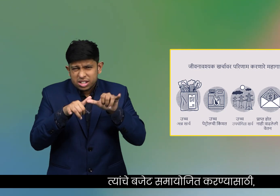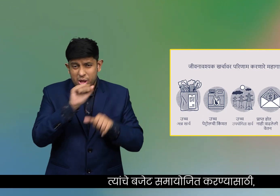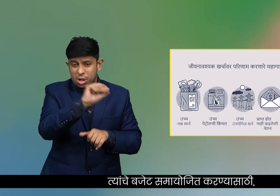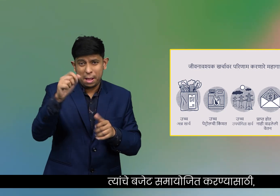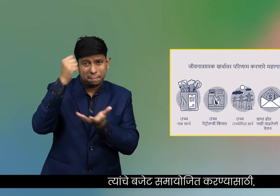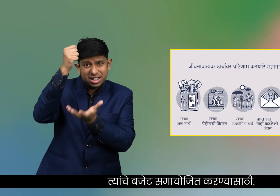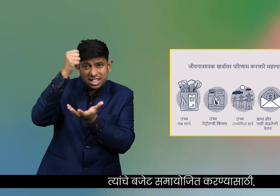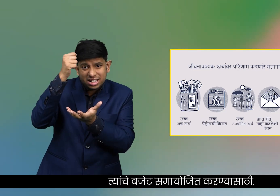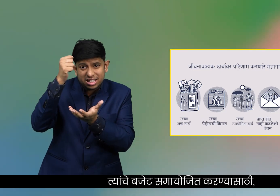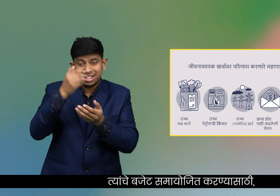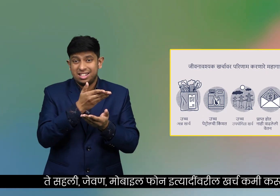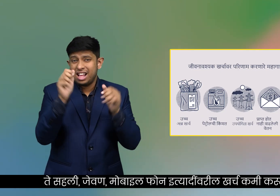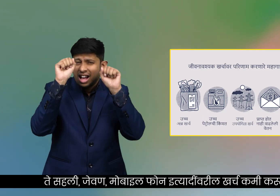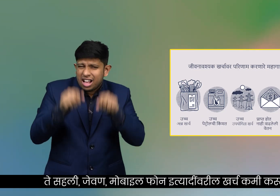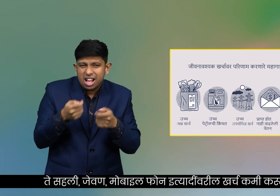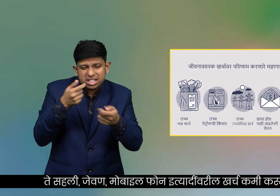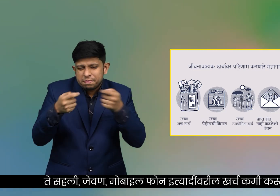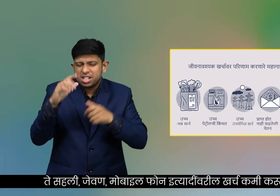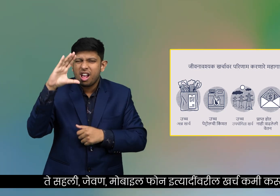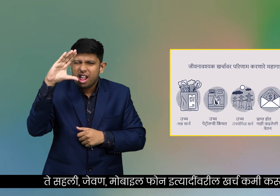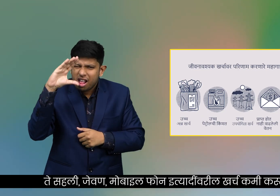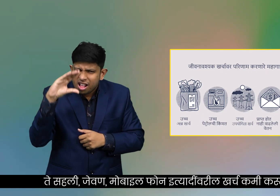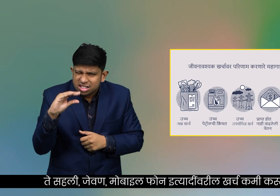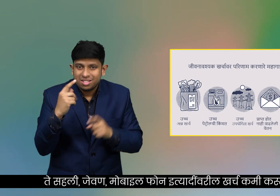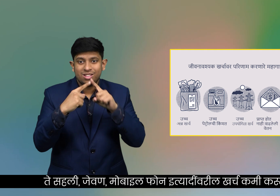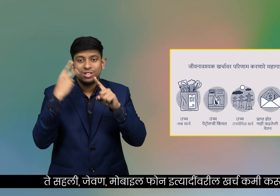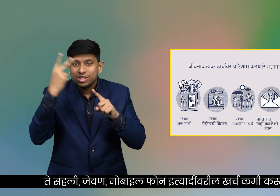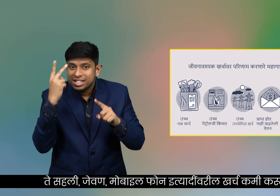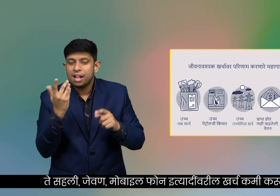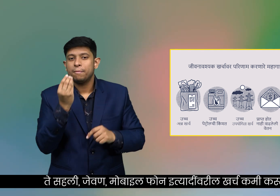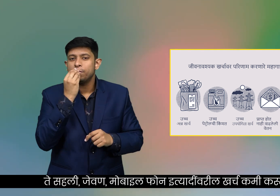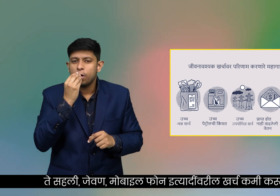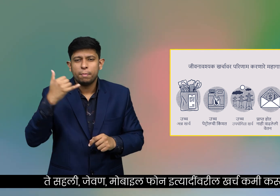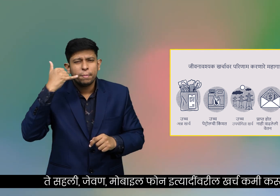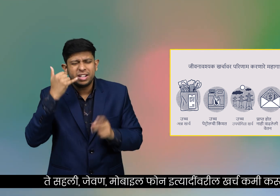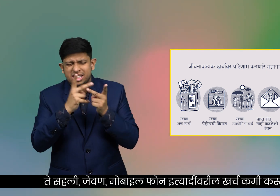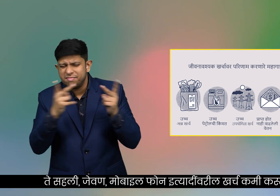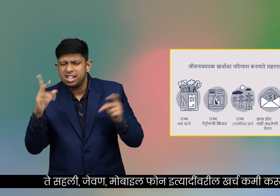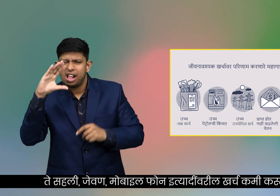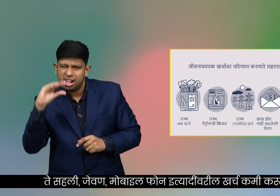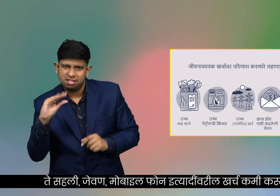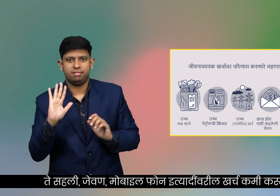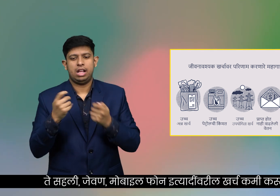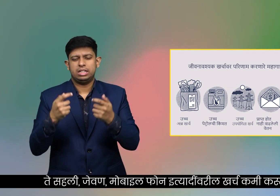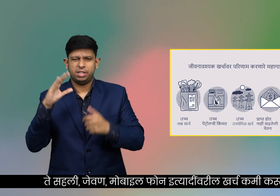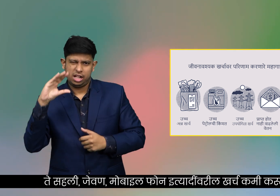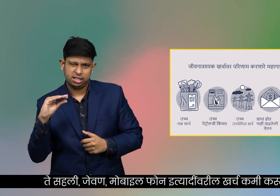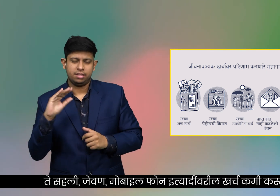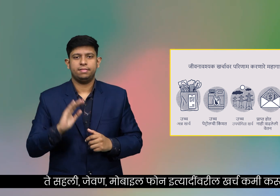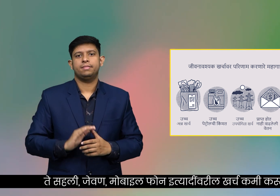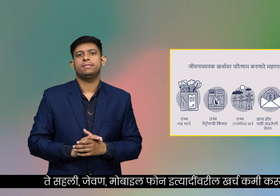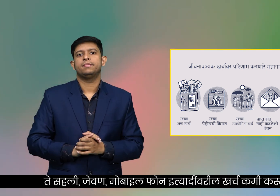त्यांचे बजेट समायोजित करण्यासाठी ते सहली, जेवण, मोबाईल फोन इत्यादीवरील खर्च कमी करू